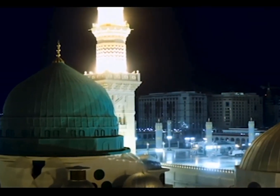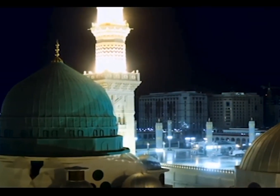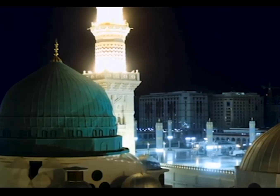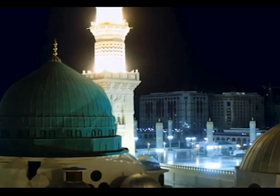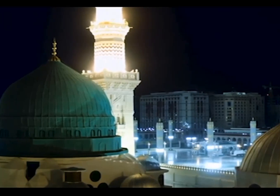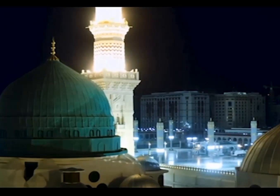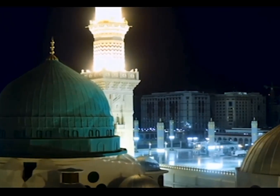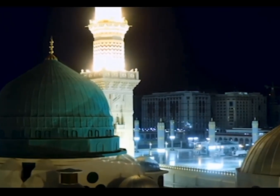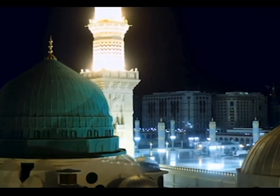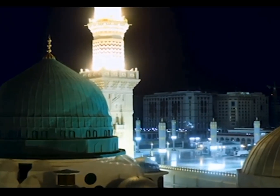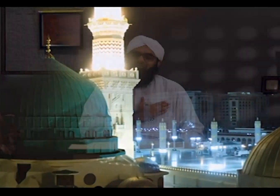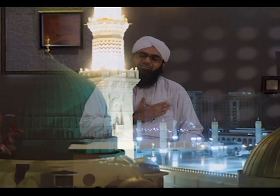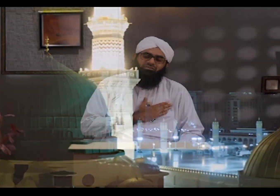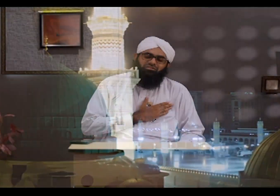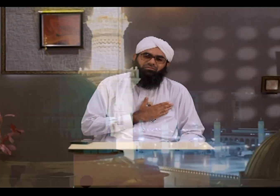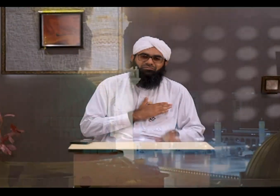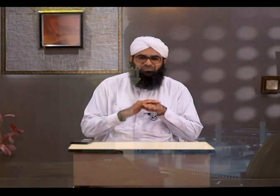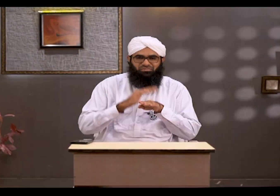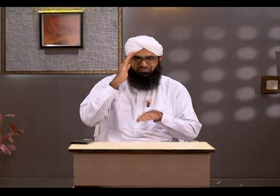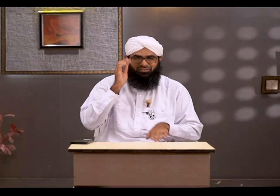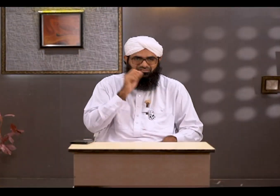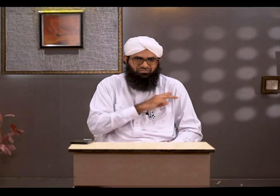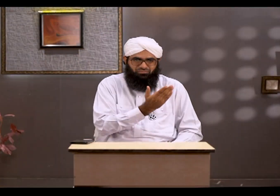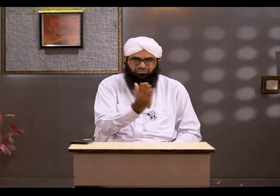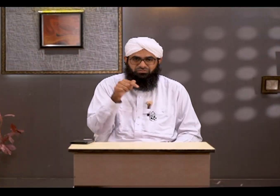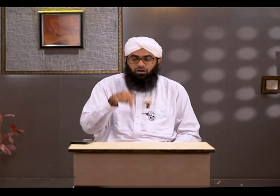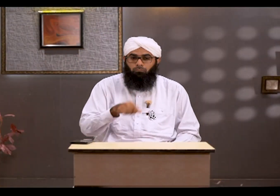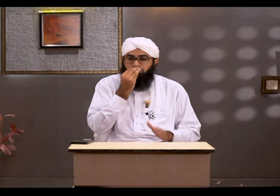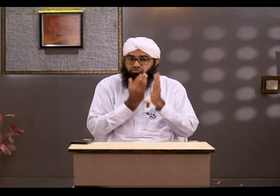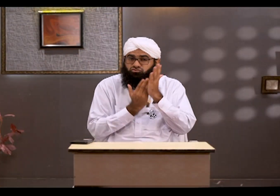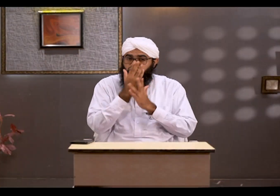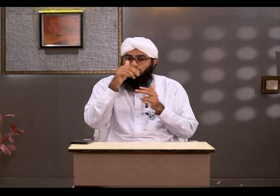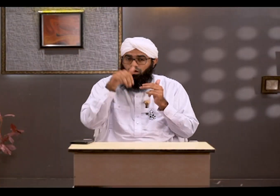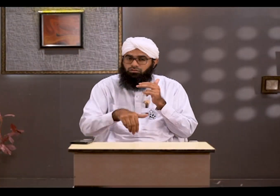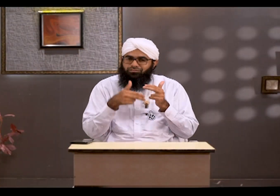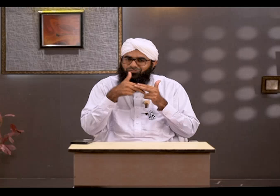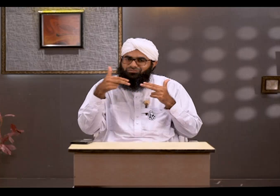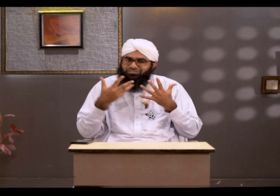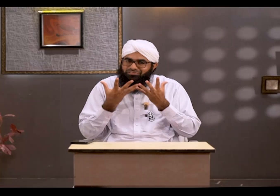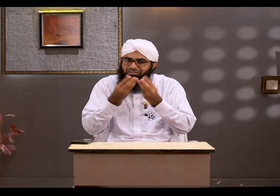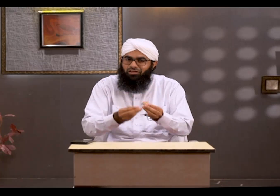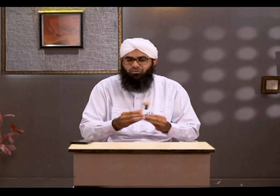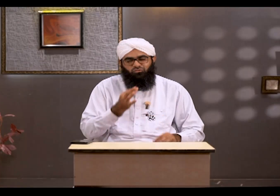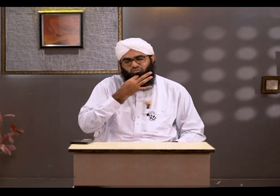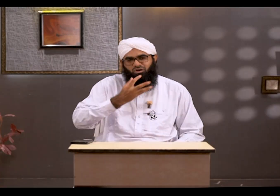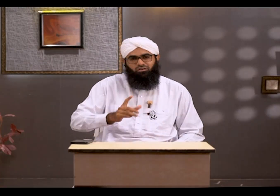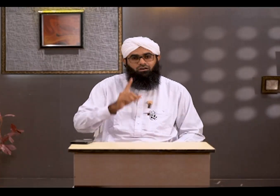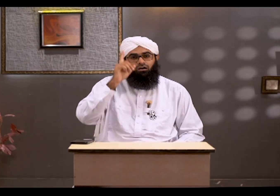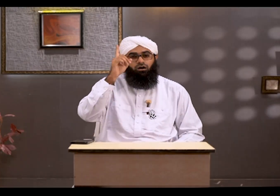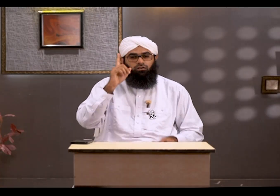اللہ علیہ وسلم۔ پیارے پیارے اسلامی بھائیوں، آپ نے جنت کی نعمتوں کا تذکرہ سنا کہ ہمارے رب کریم نے اپنے بندوں کے لیے کس